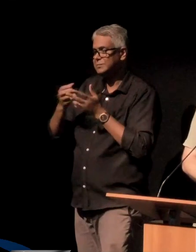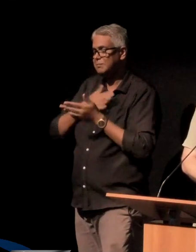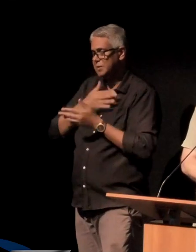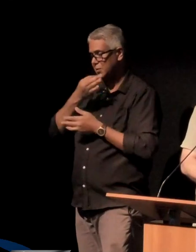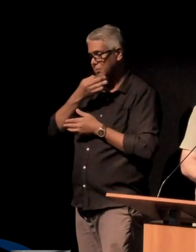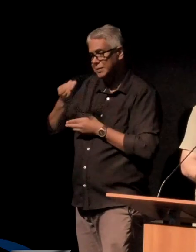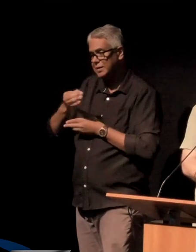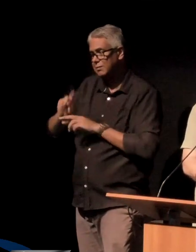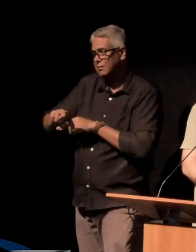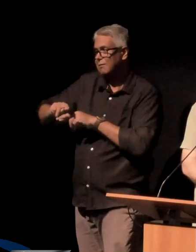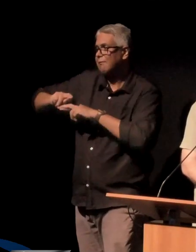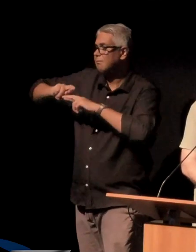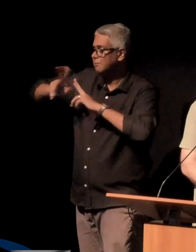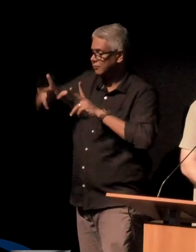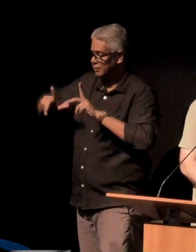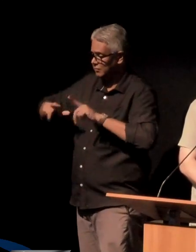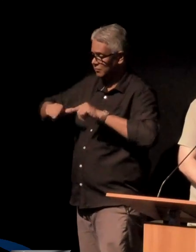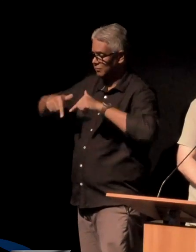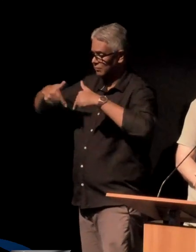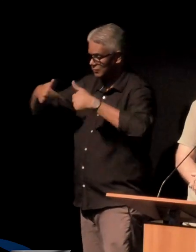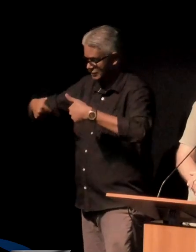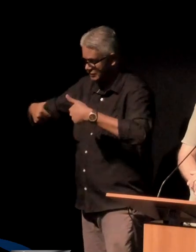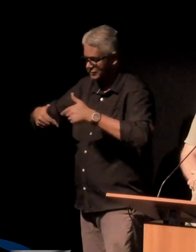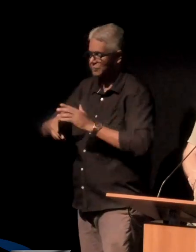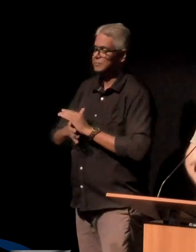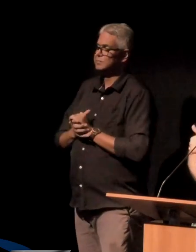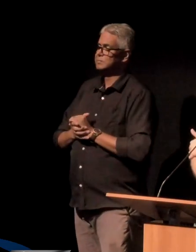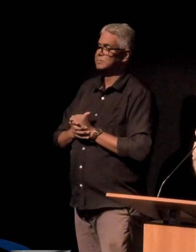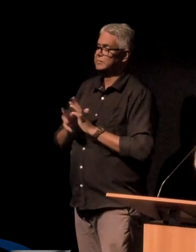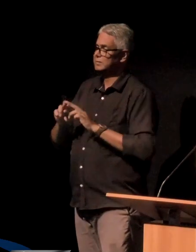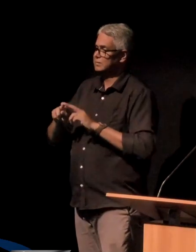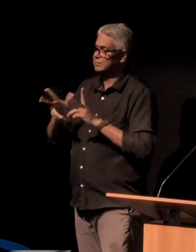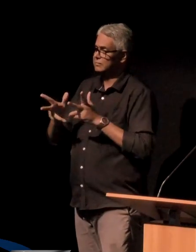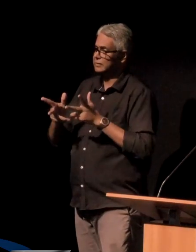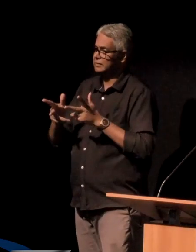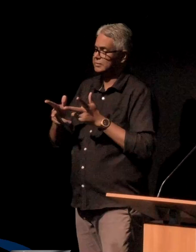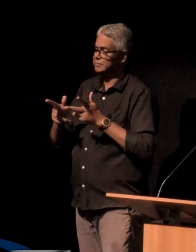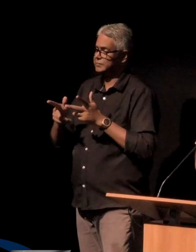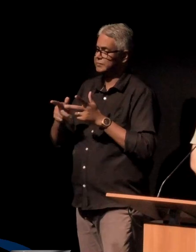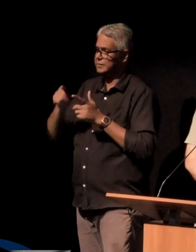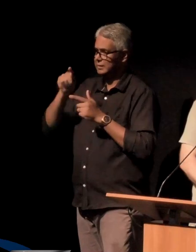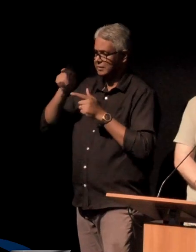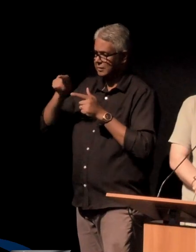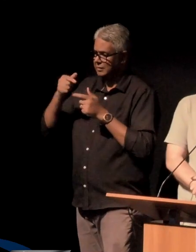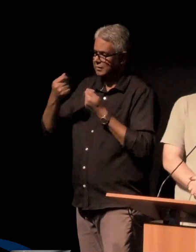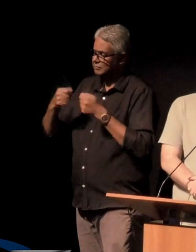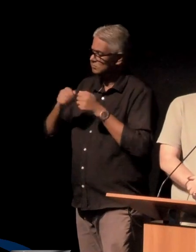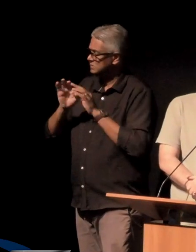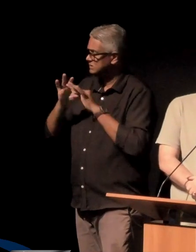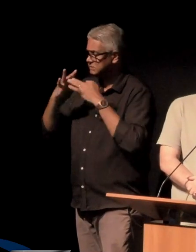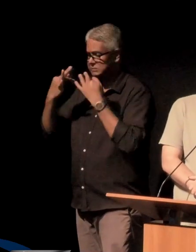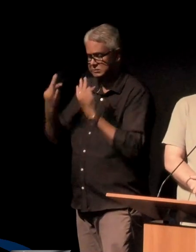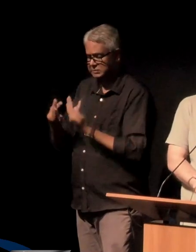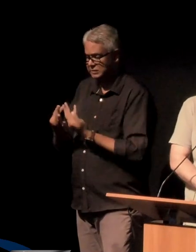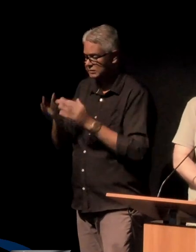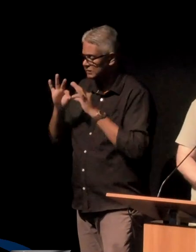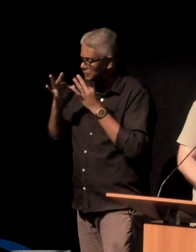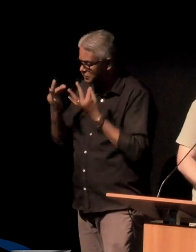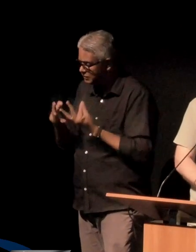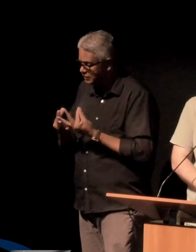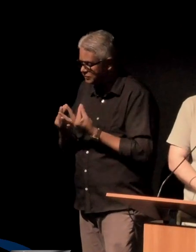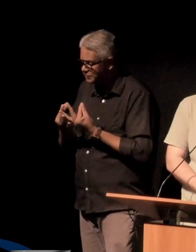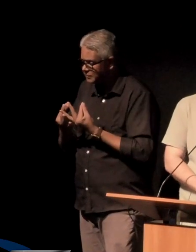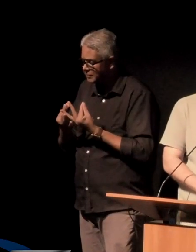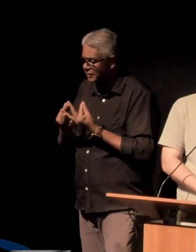Elas são umas ação de promoção da Alimentação adequada pontual ali e única e simplesmente Tá mas não tá dentro